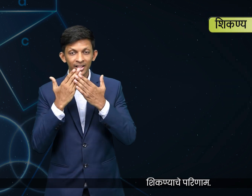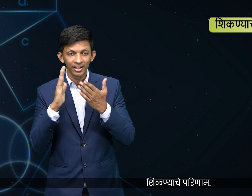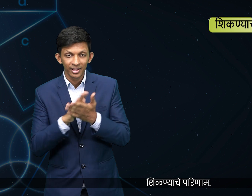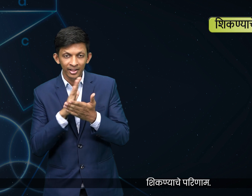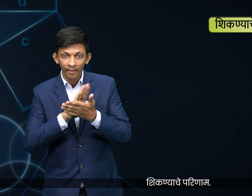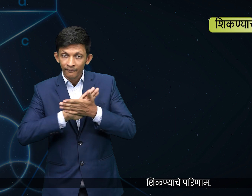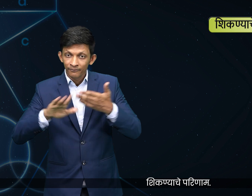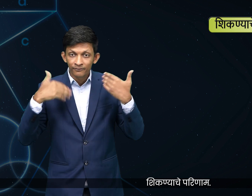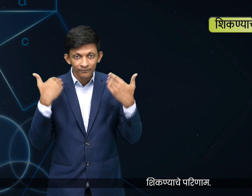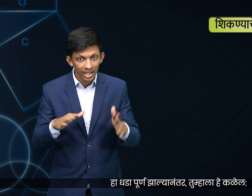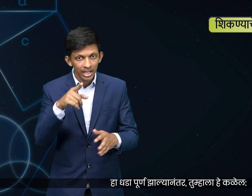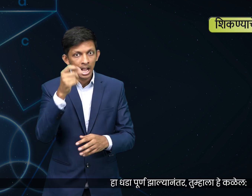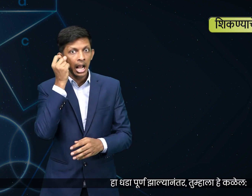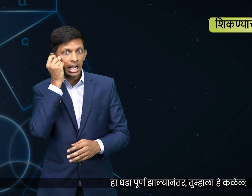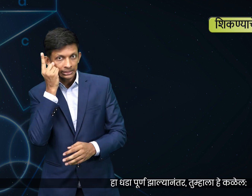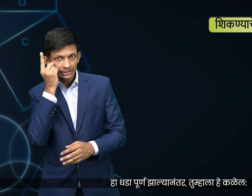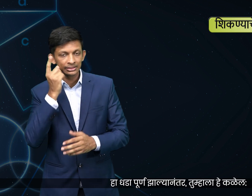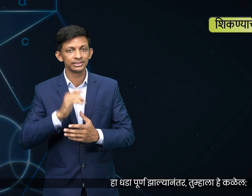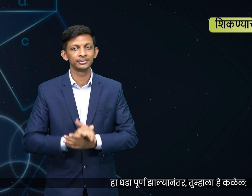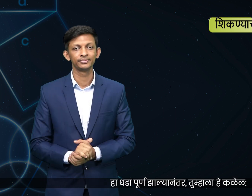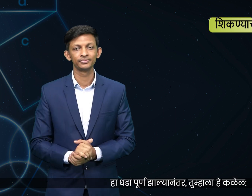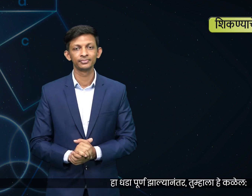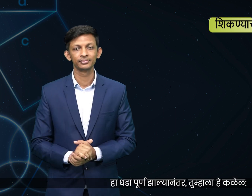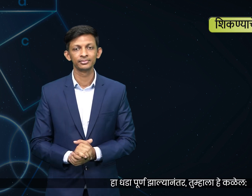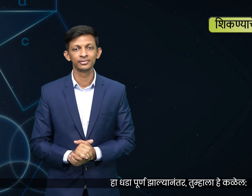शिकण्याचे परिणाम. हा धडा पूर्ण झाल्यानंतर तुम्हाला हे कळेल.